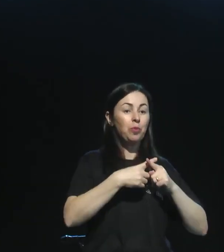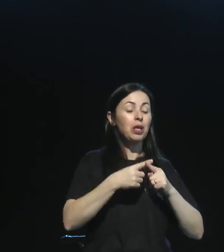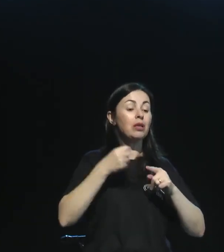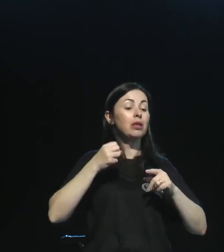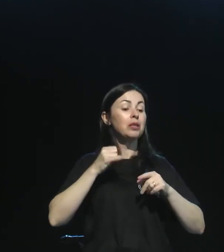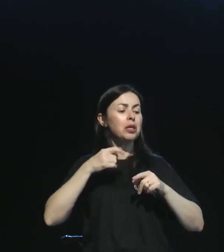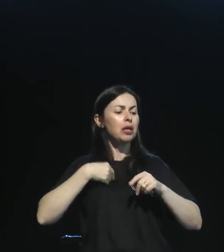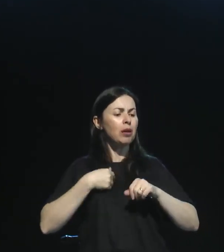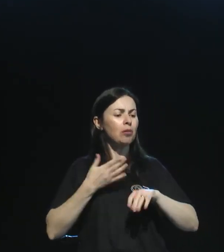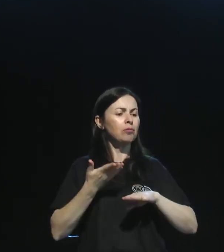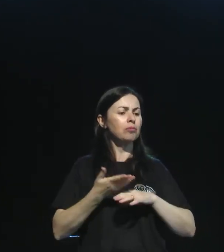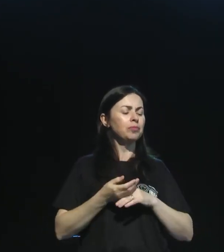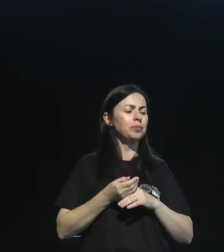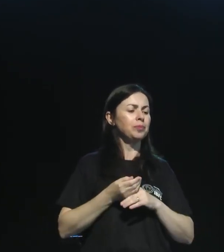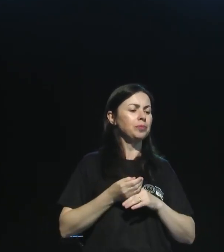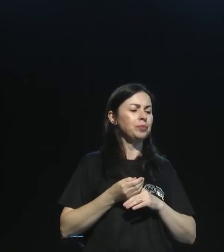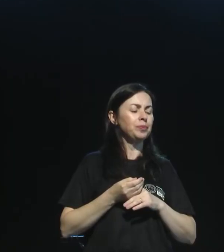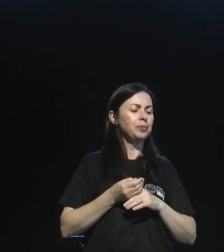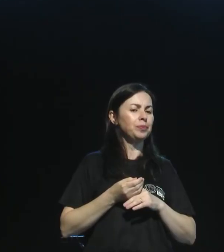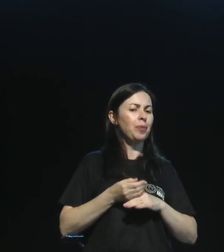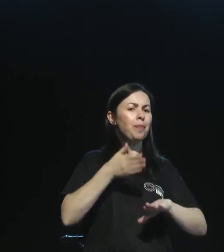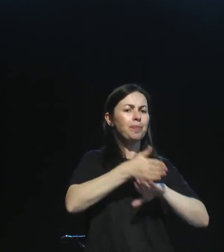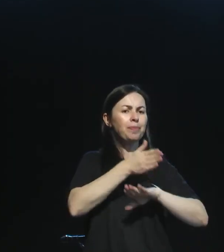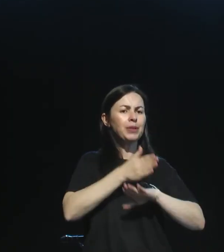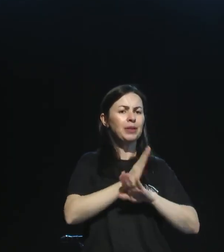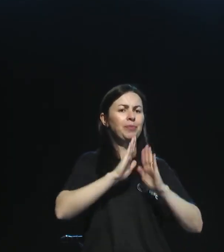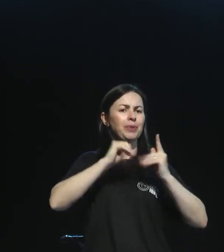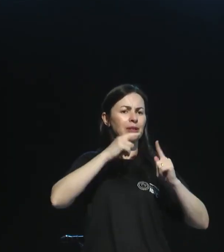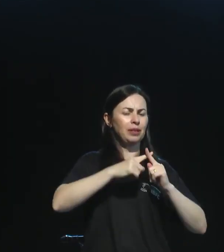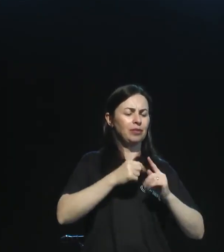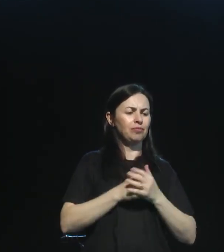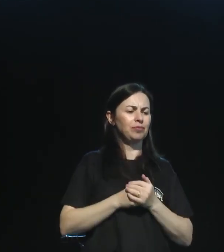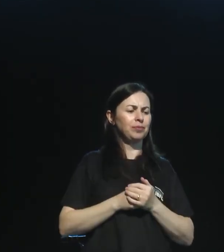ano todo, desculpe.